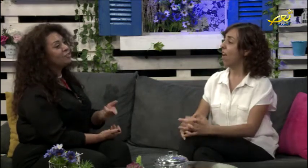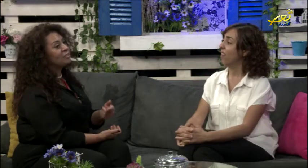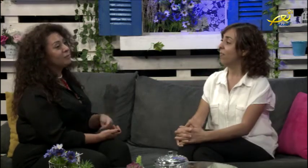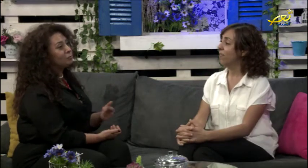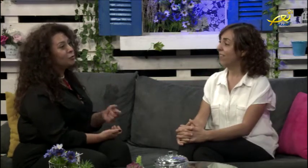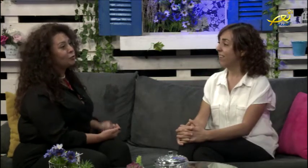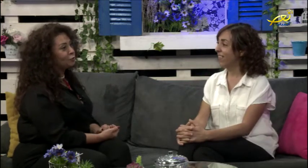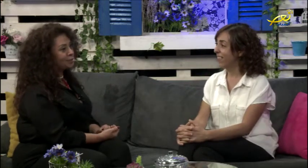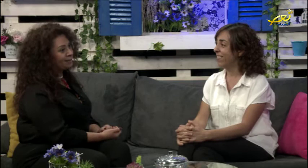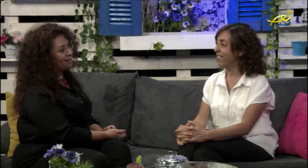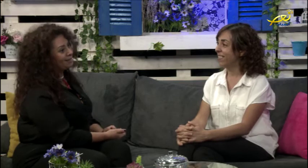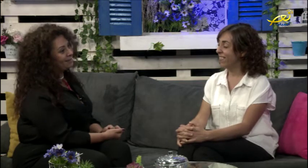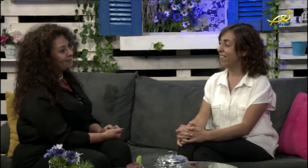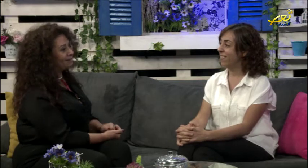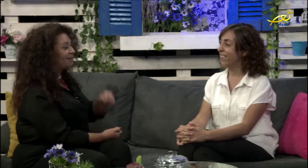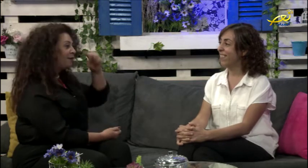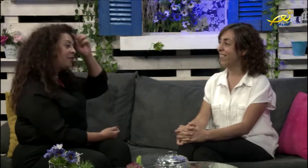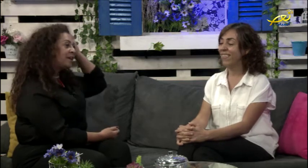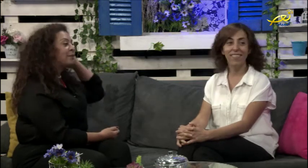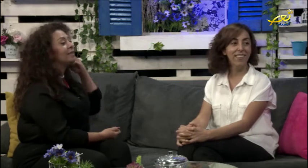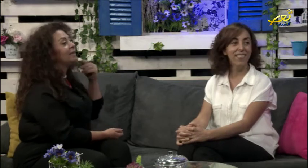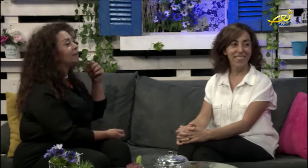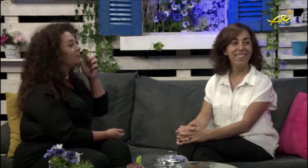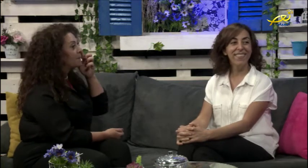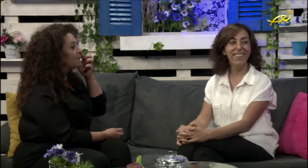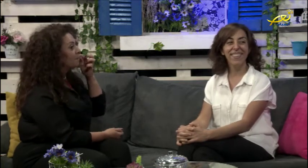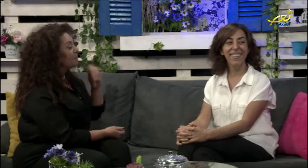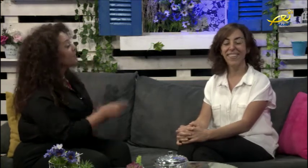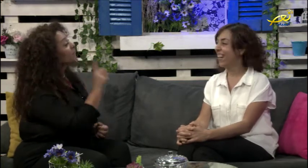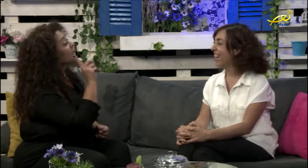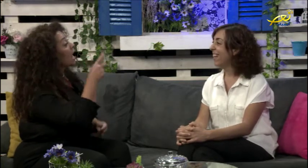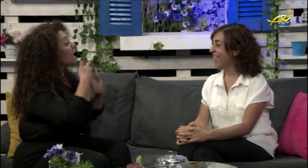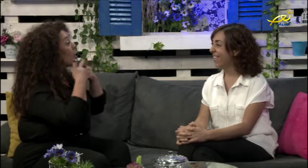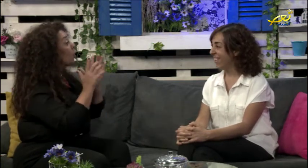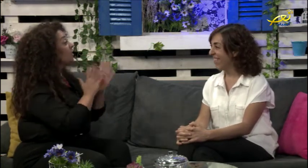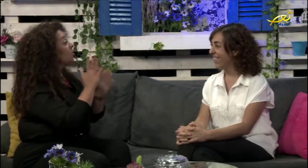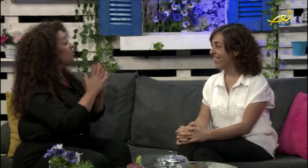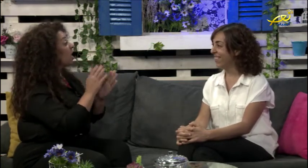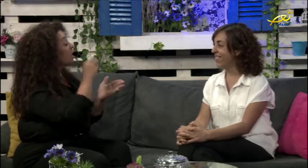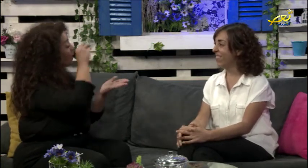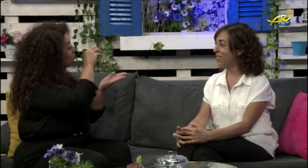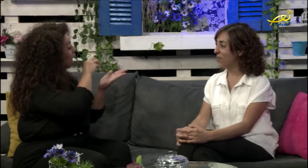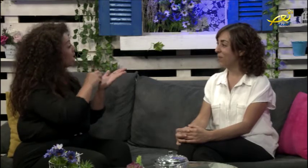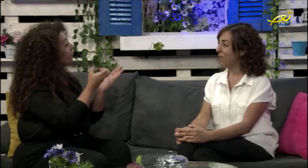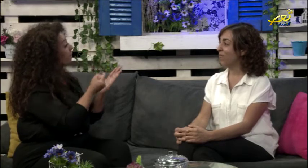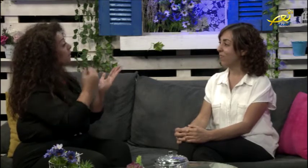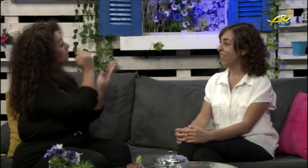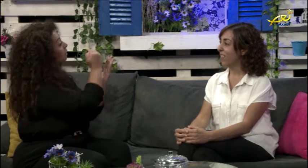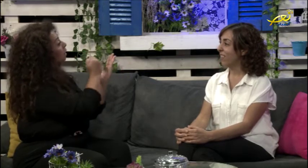بالتجربة بنقدر نوصل الفكرة اللي بدنا إياها. هل لغة الإشارة مؤلفة من مكونات معينة ومحددة؟